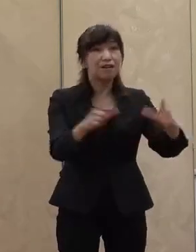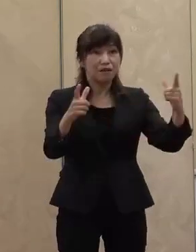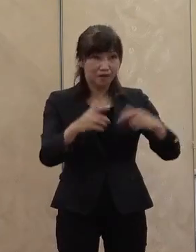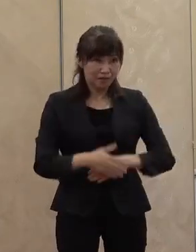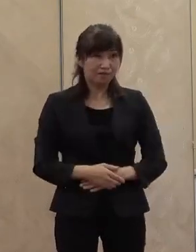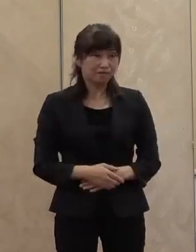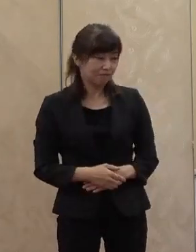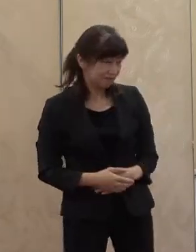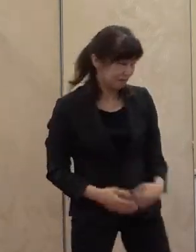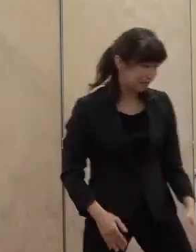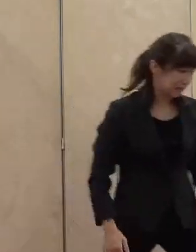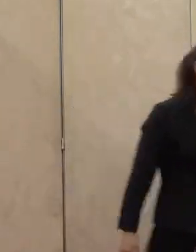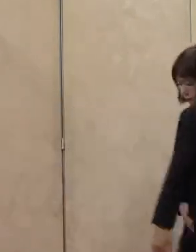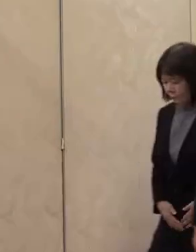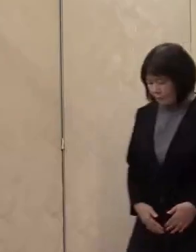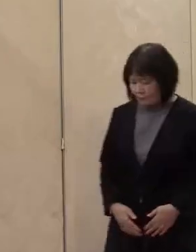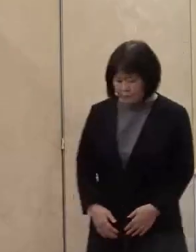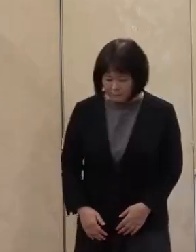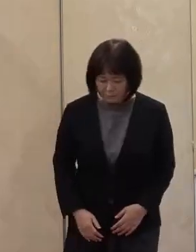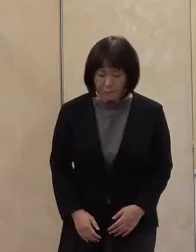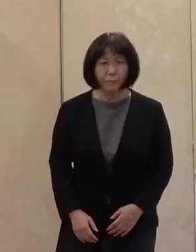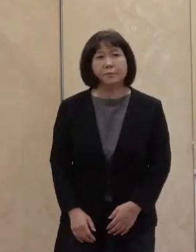援学校においても